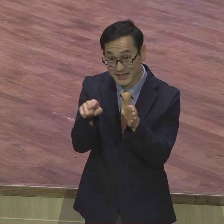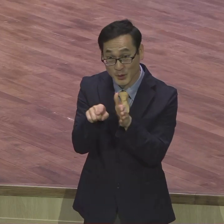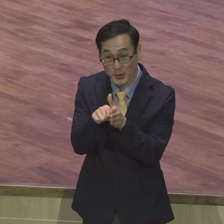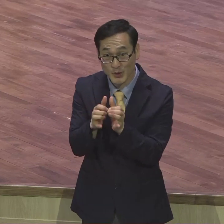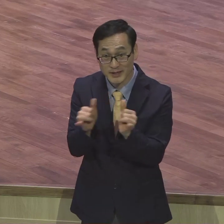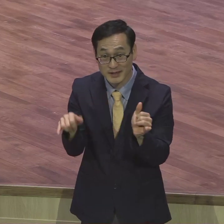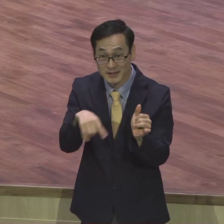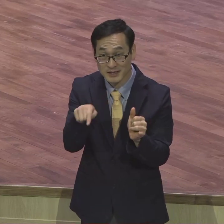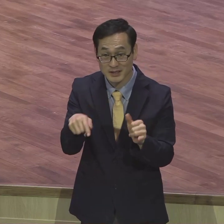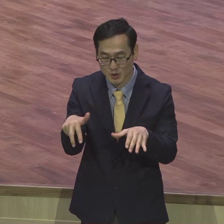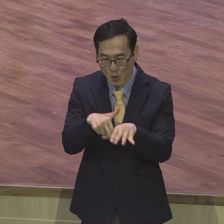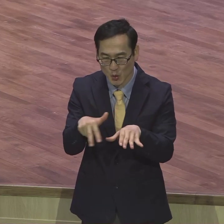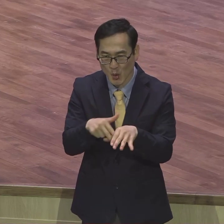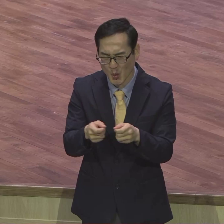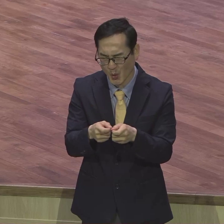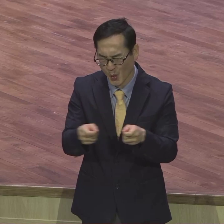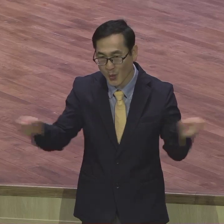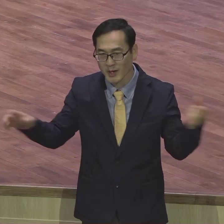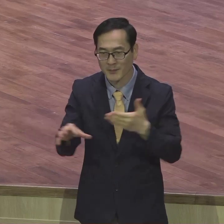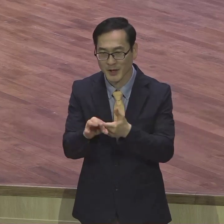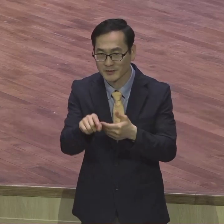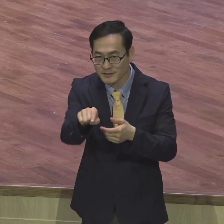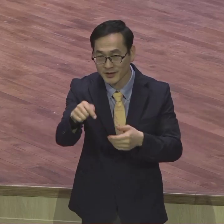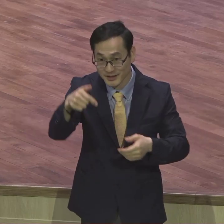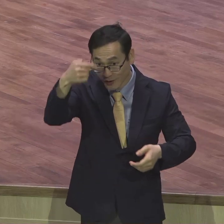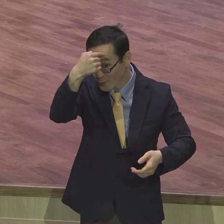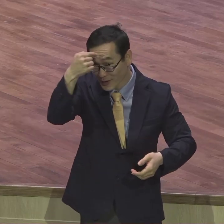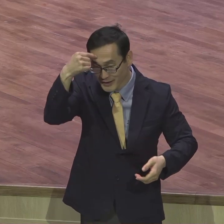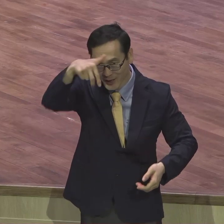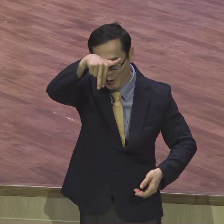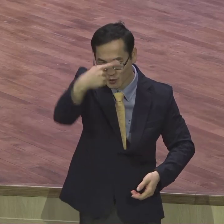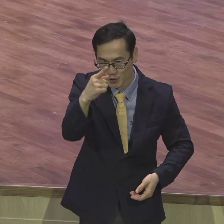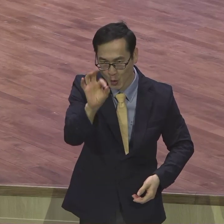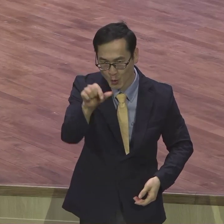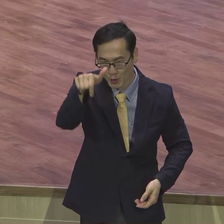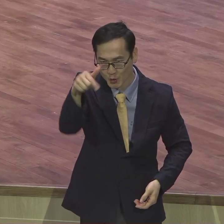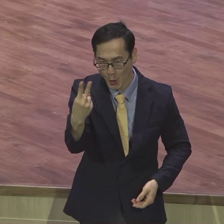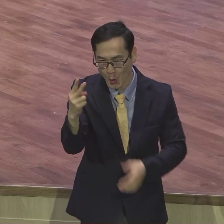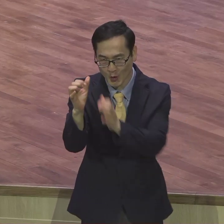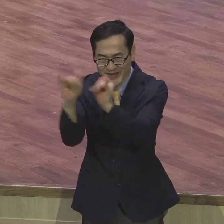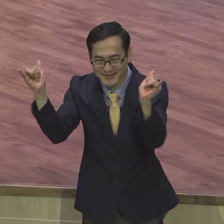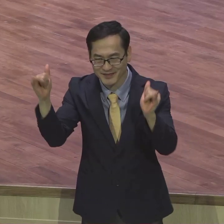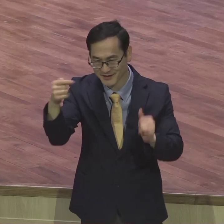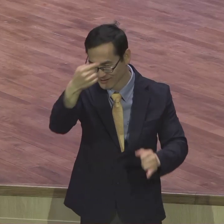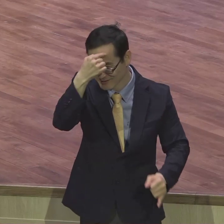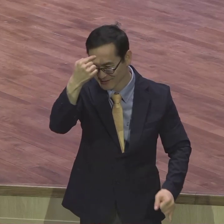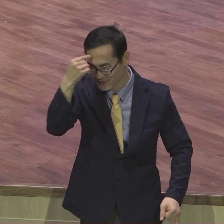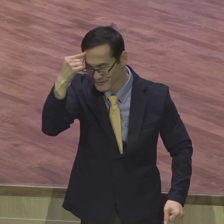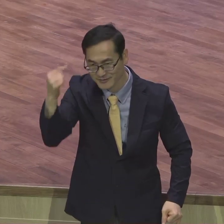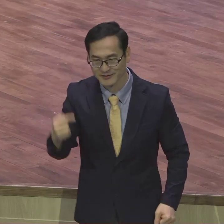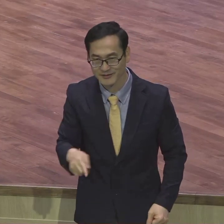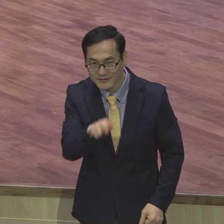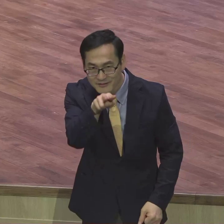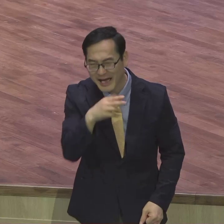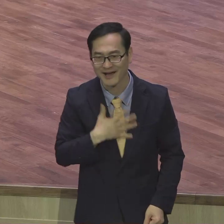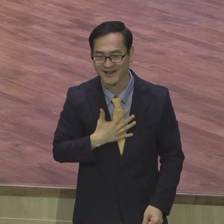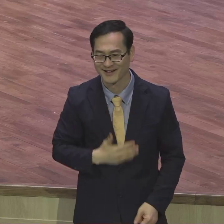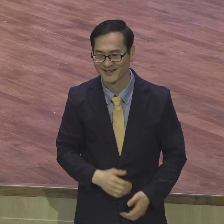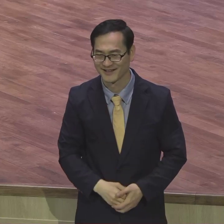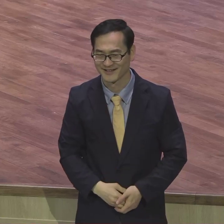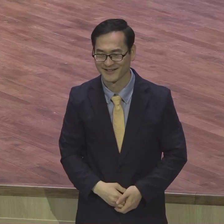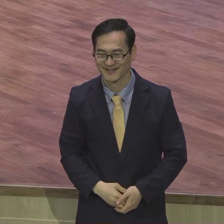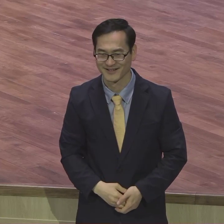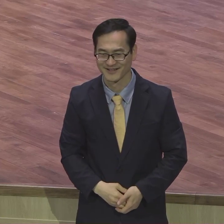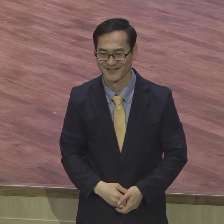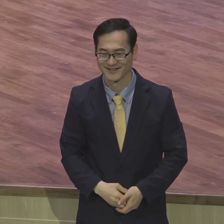얼굴이요. 딱 보면 종교로 딱 생겼어요. 종교형으로. 전혀 기쁨도 없고 소망도 희망도 생기도